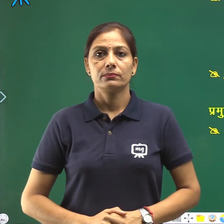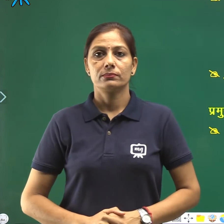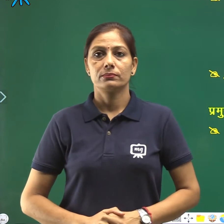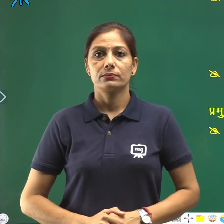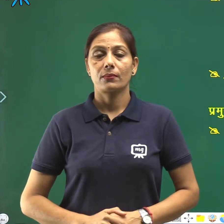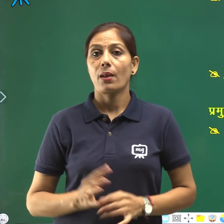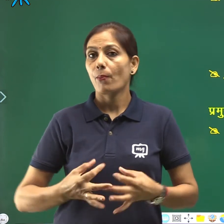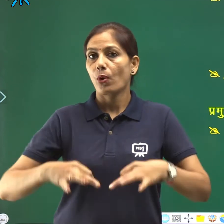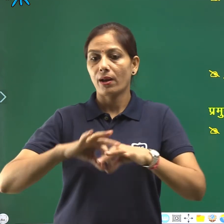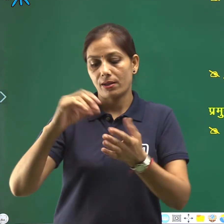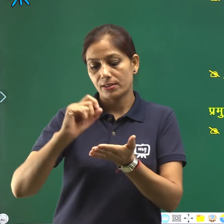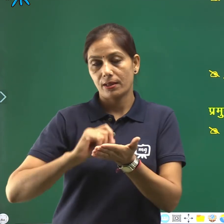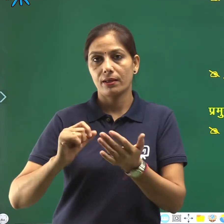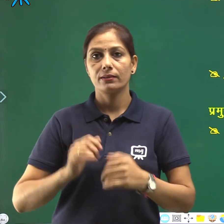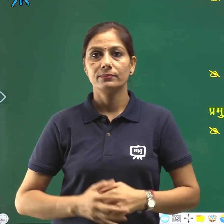प्रमुख रचनाएं